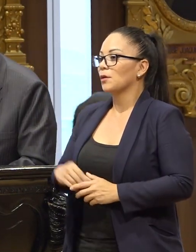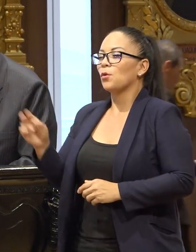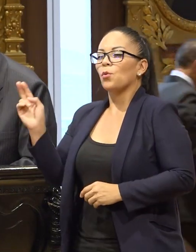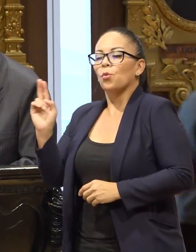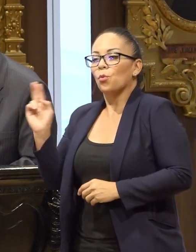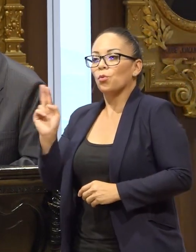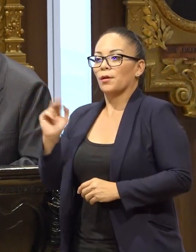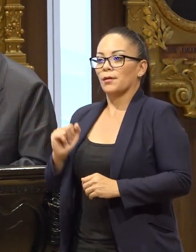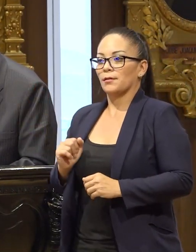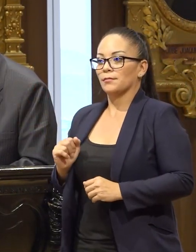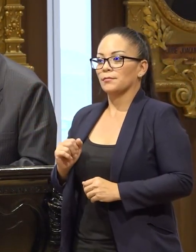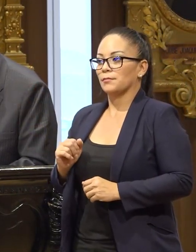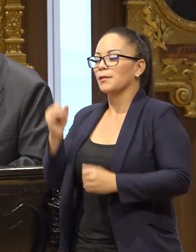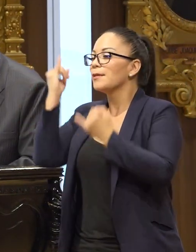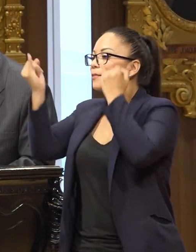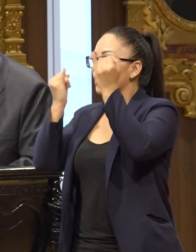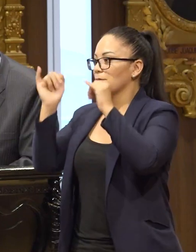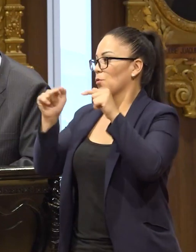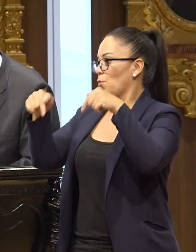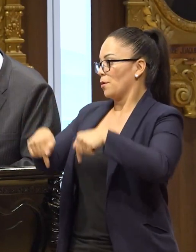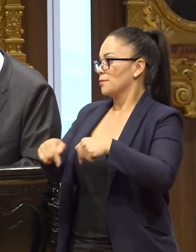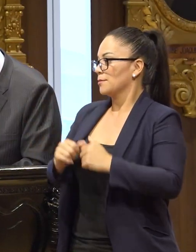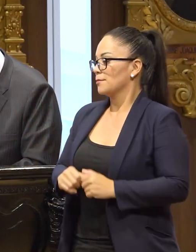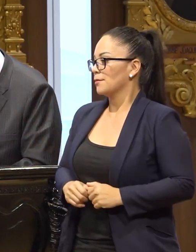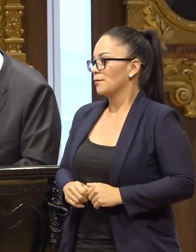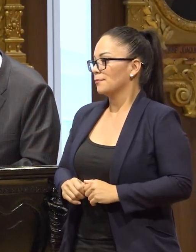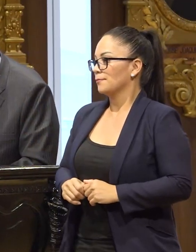urgidas de iniciativas como esta.